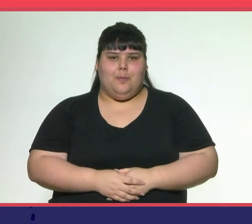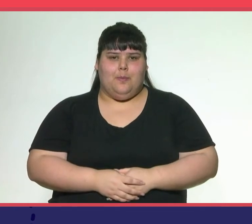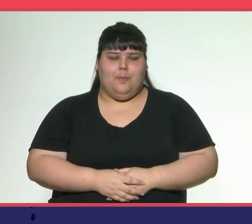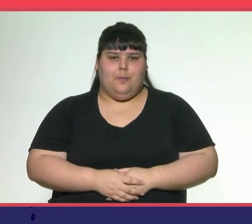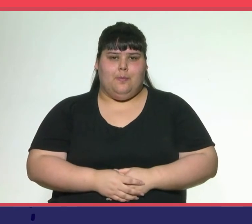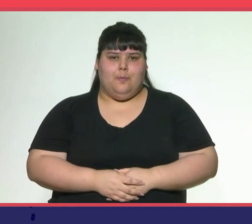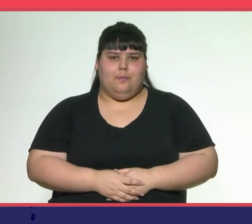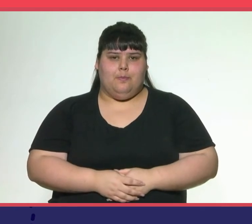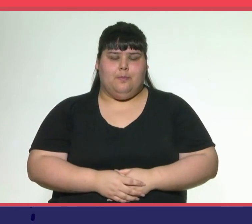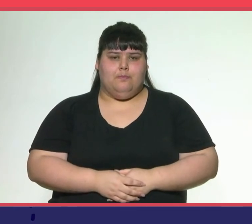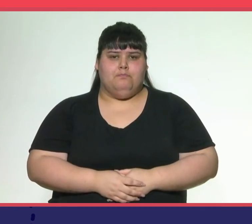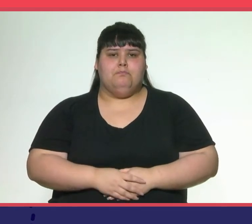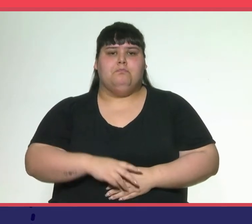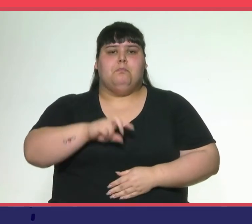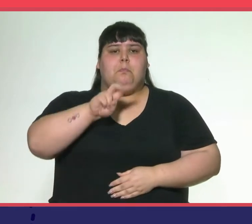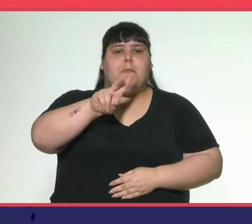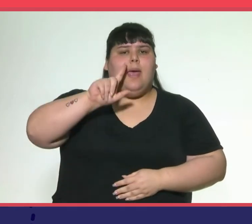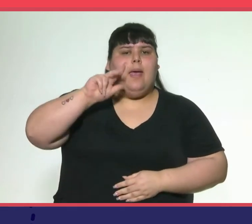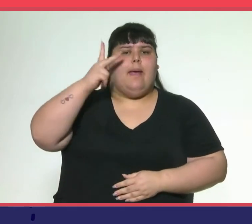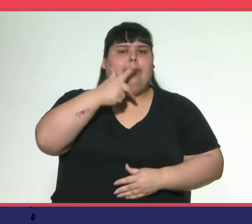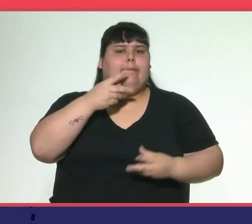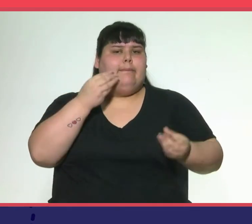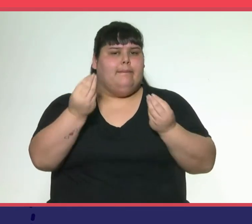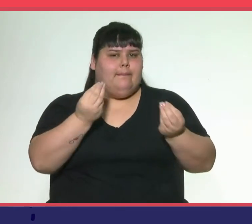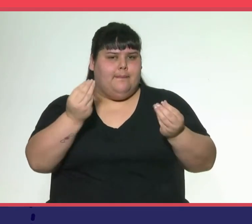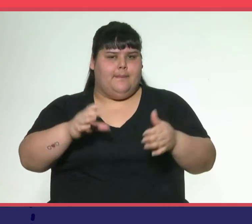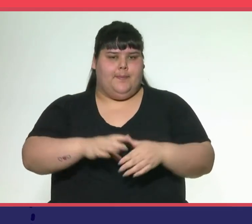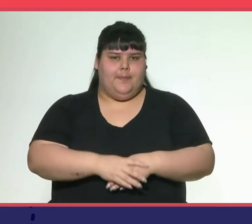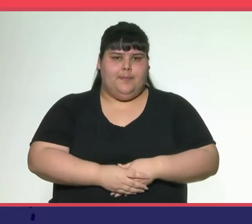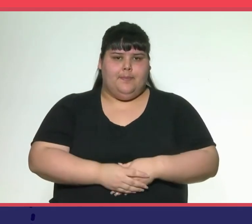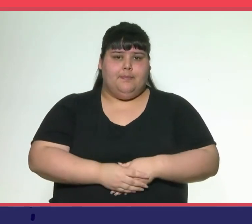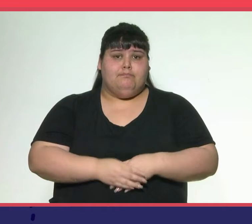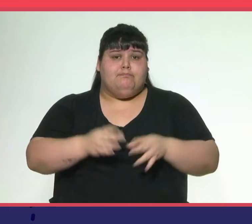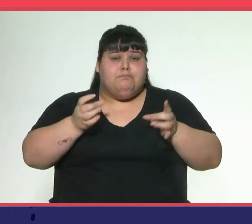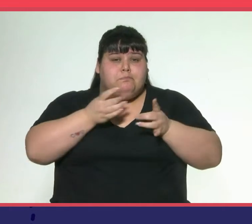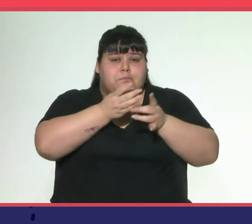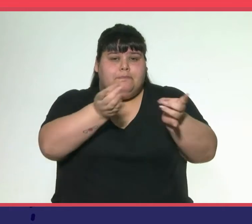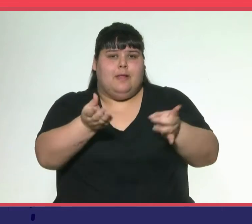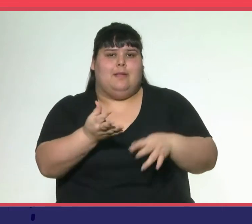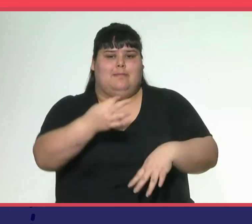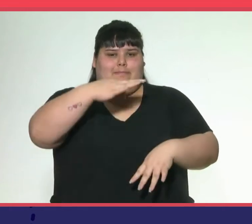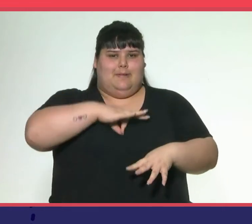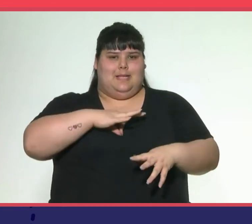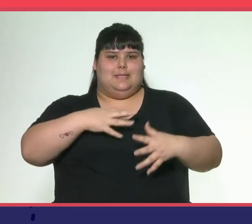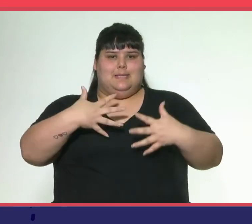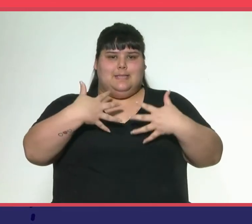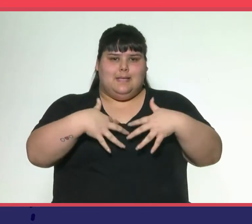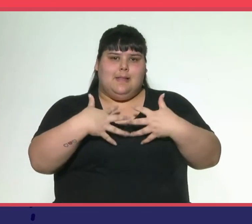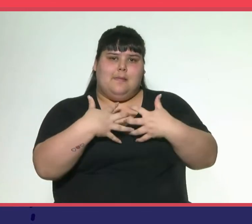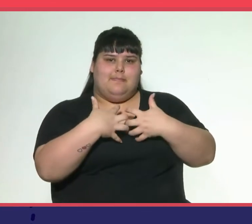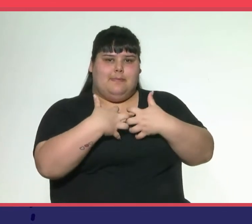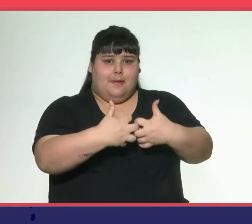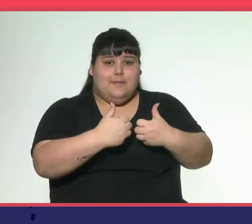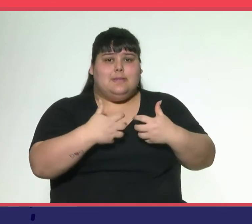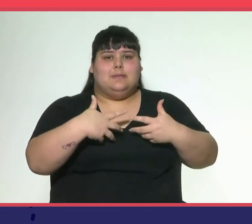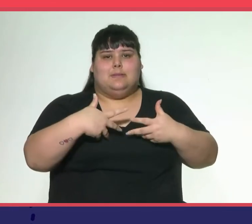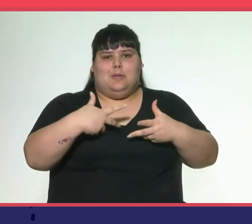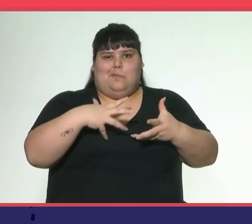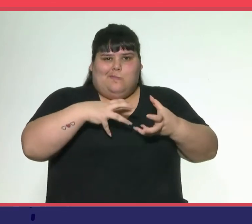que es el vih el virus de inmunodeficiencia humana vih o hb